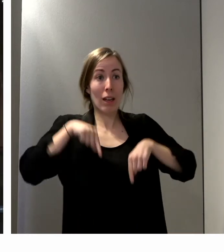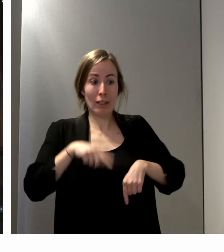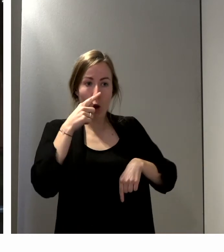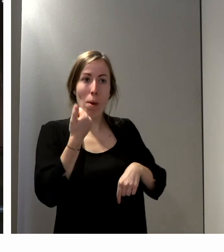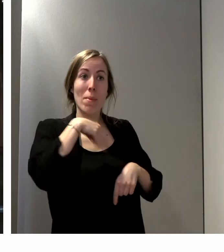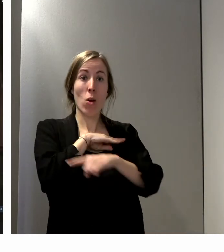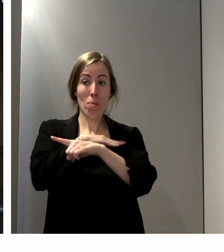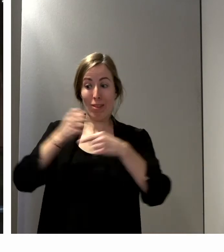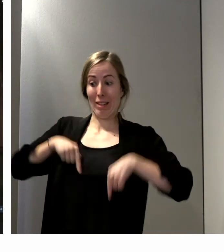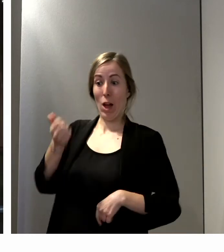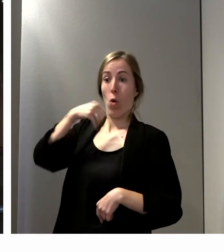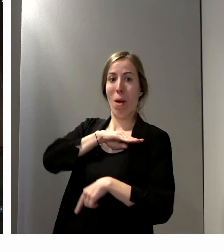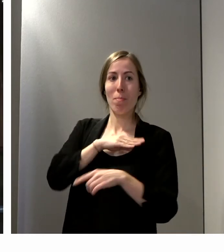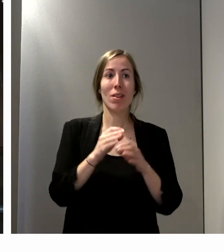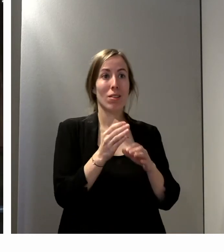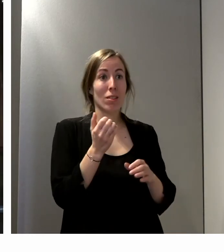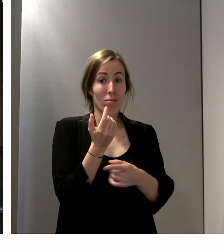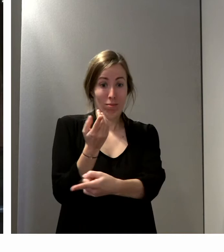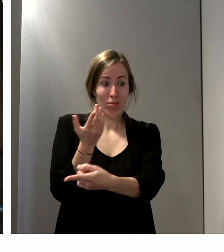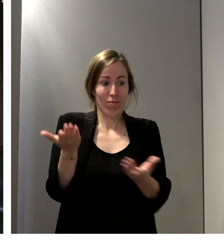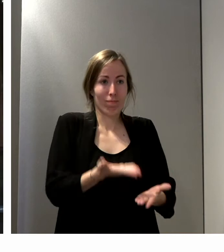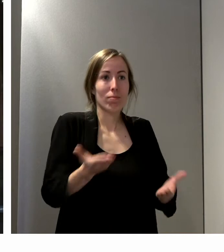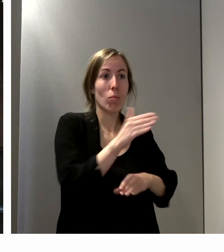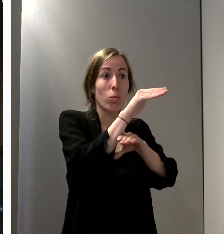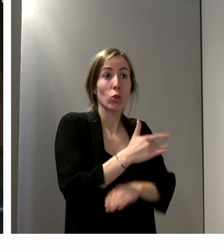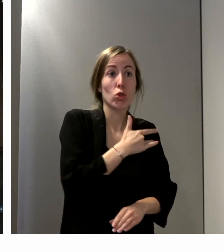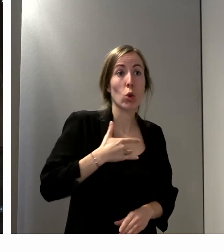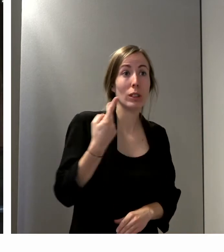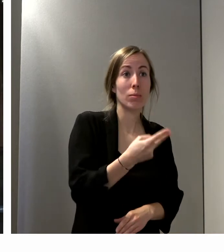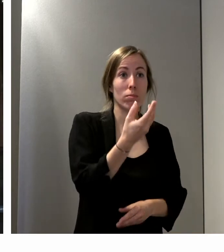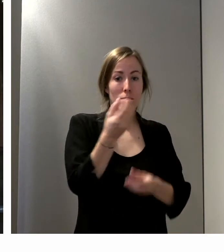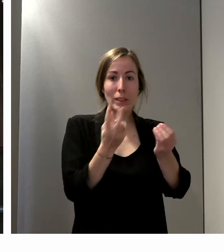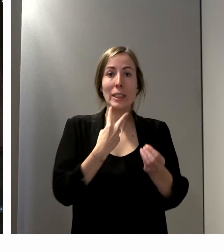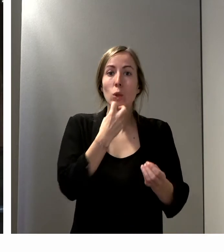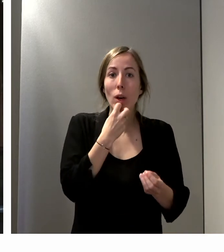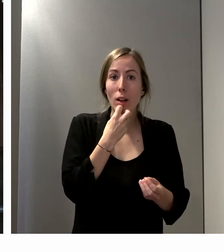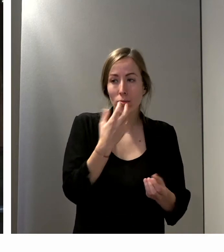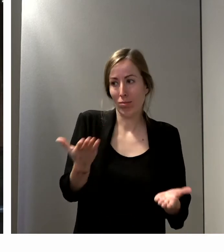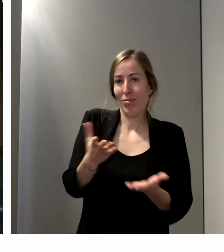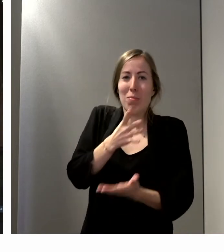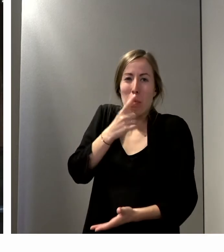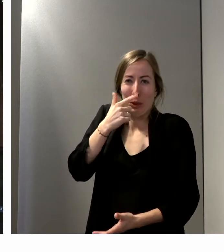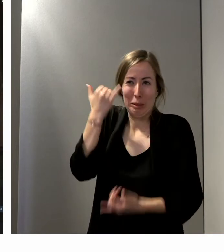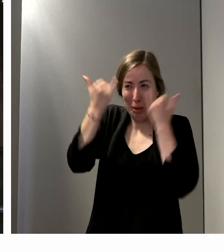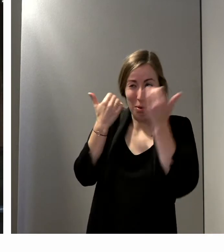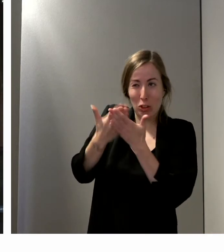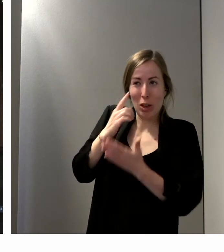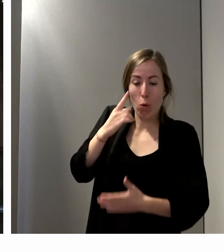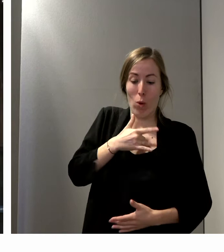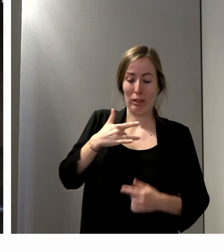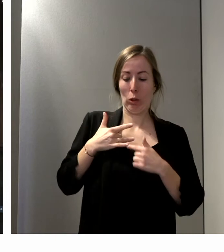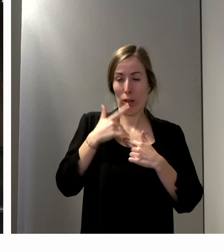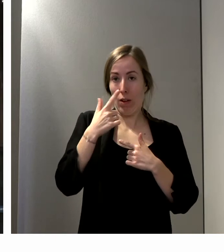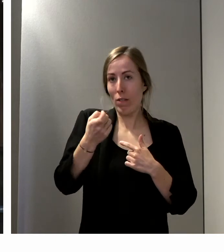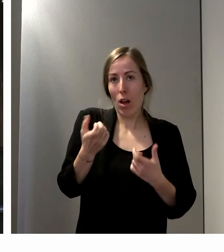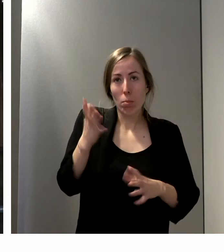population, comme une obligation de résultat, cette hypothèse, bien évidemment, elle n'est pas concevable dans la mesure où la bonne santé relève de facteurs, par